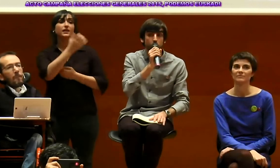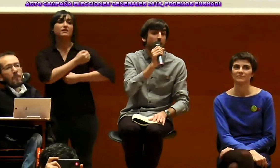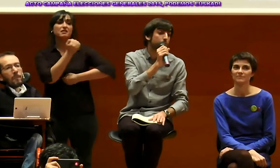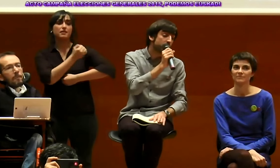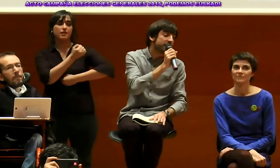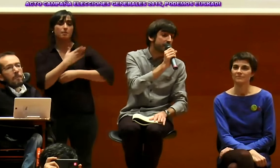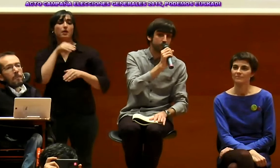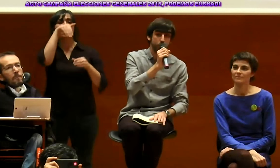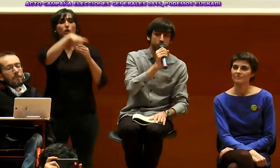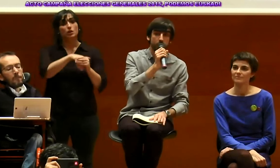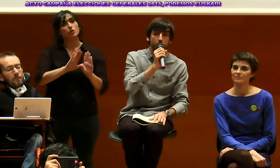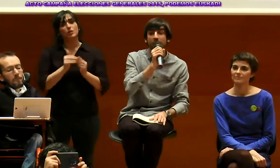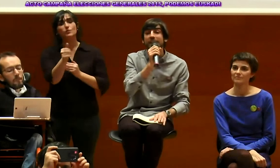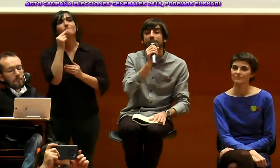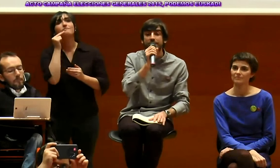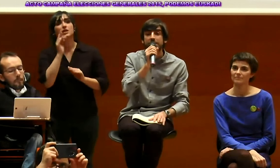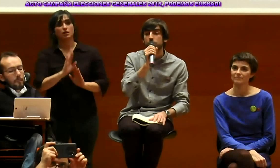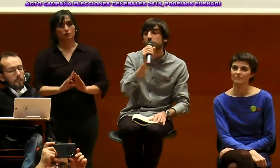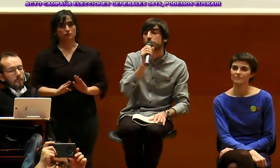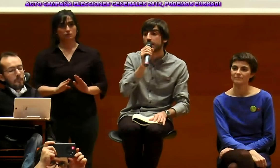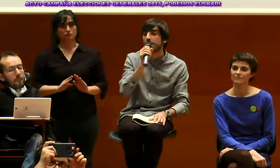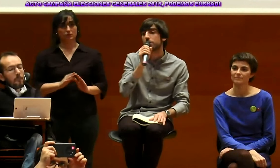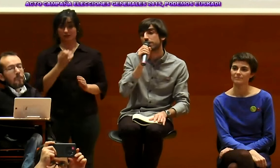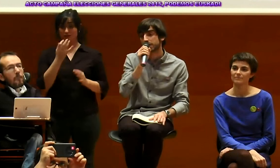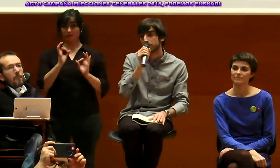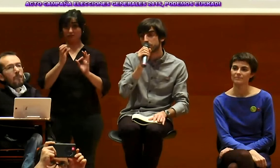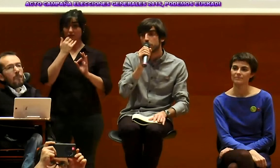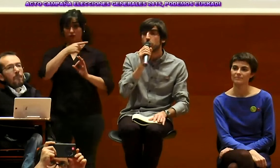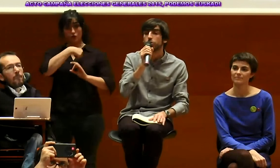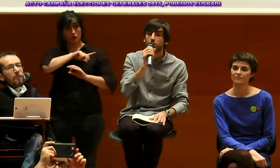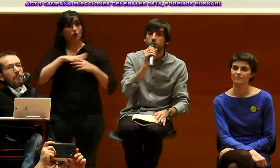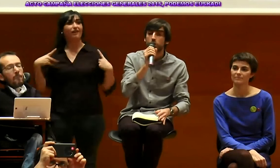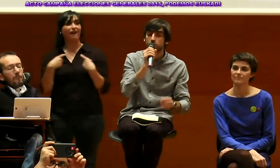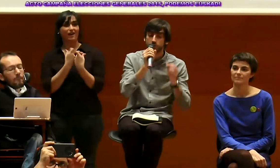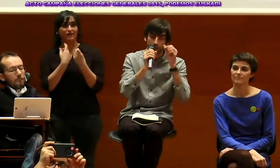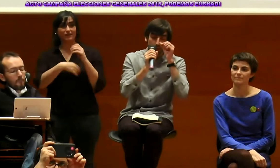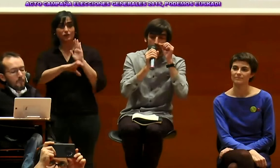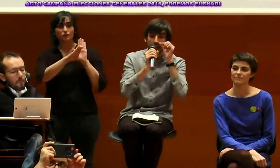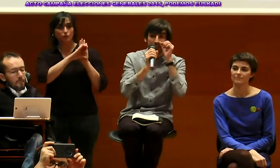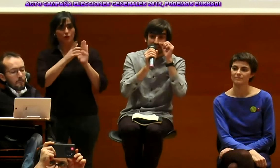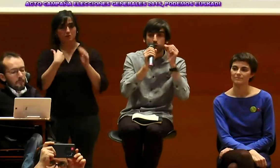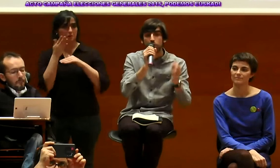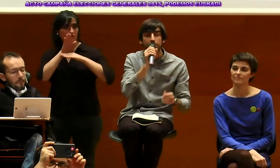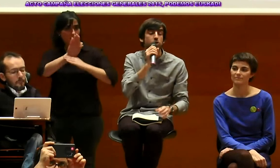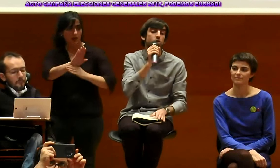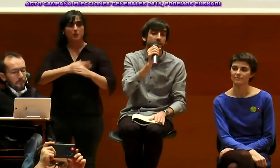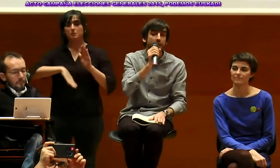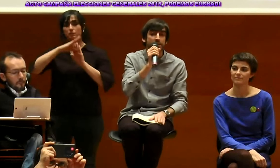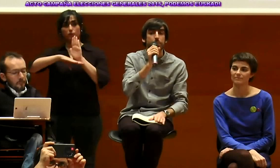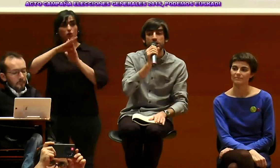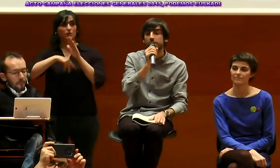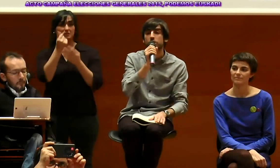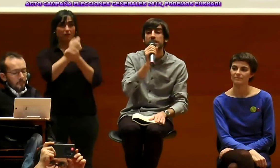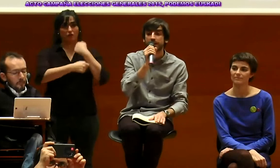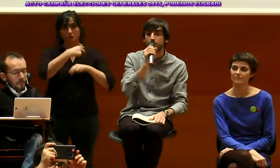Y sin embargo, con la propuesta que hacemos, con las garantías constitucionales que ofrecemos, con todos los programas económicos, sociales